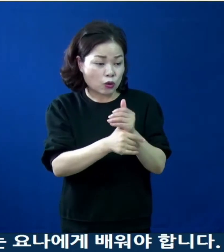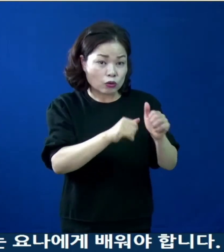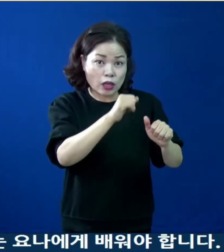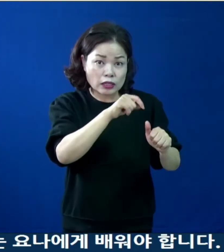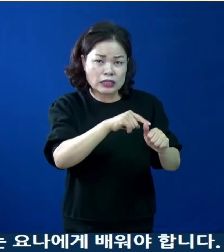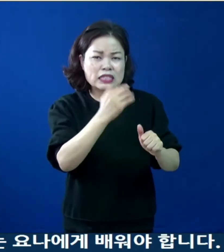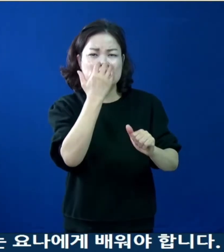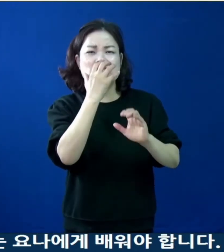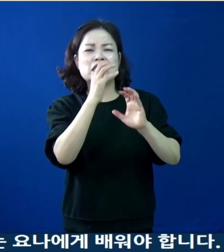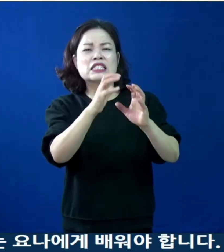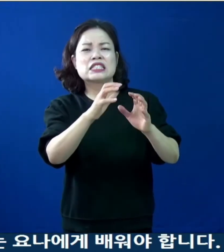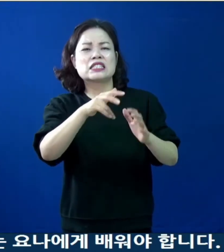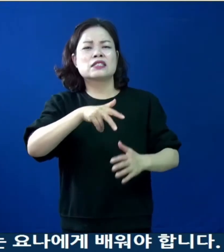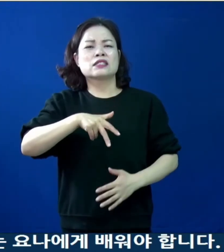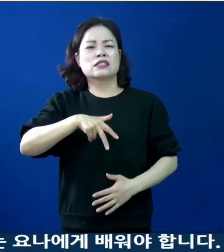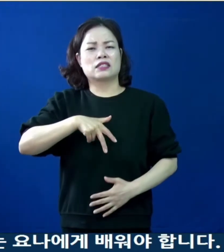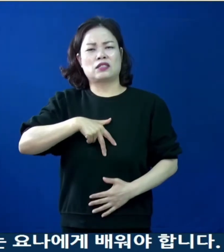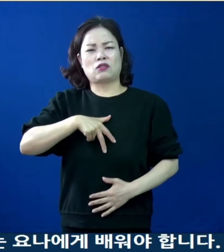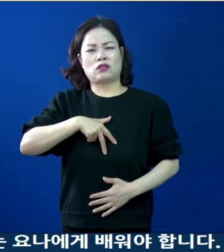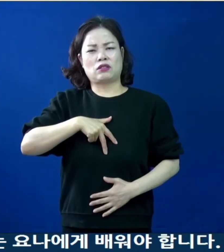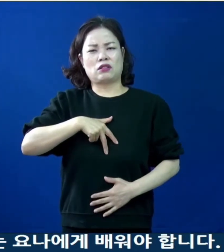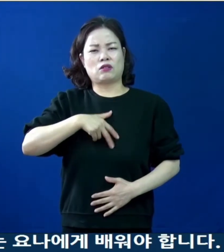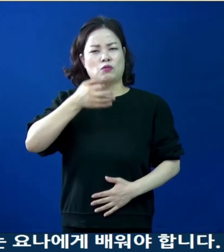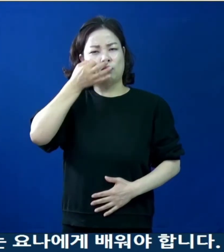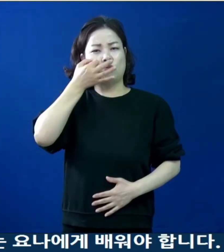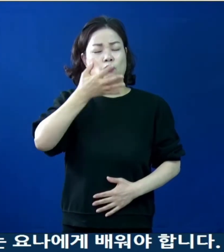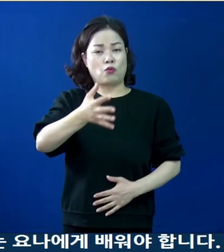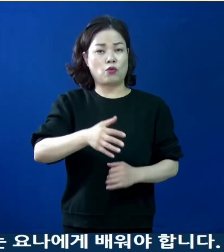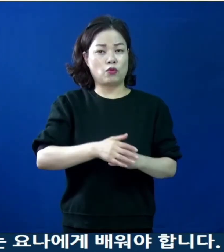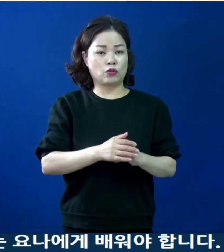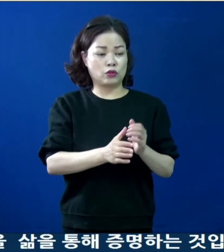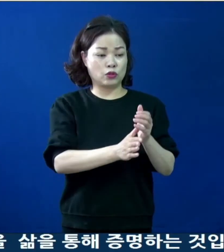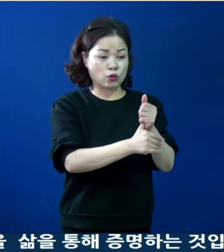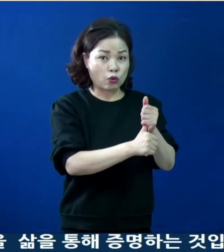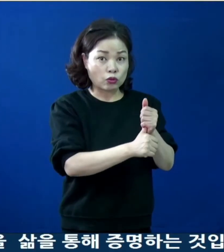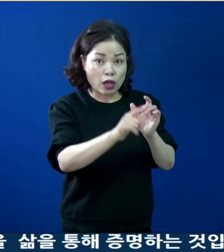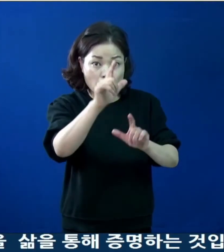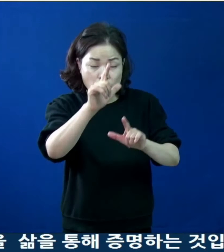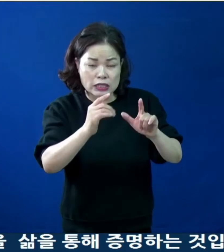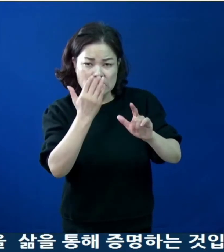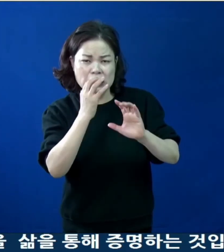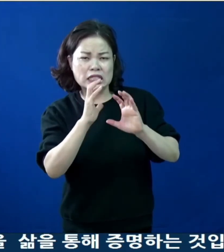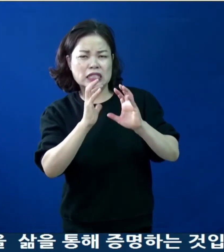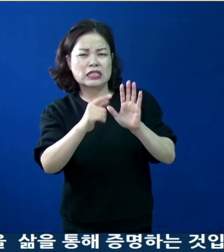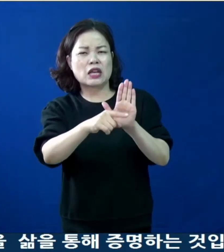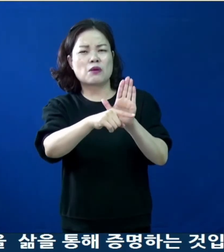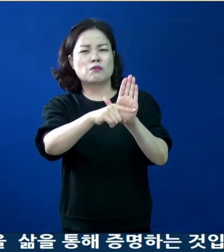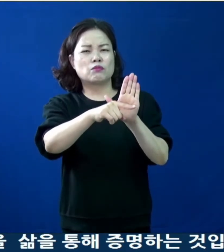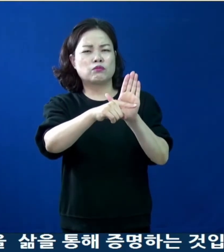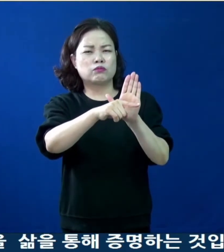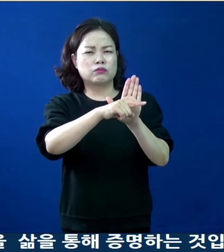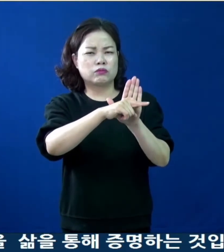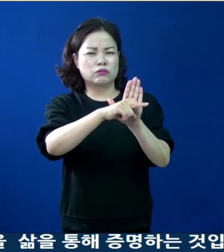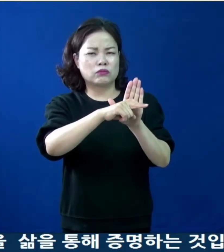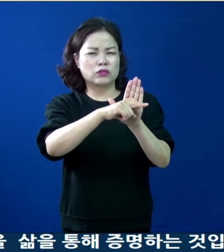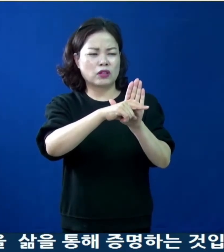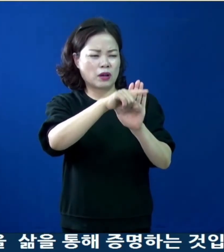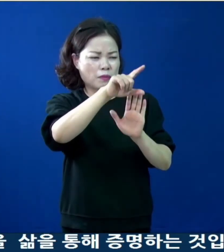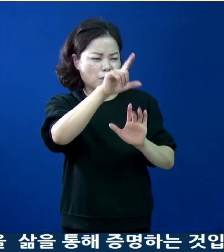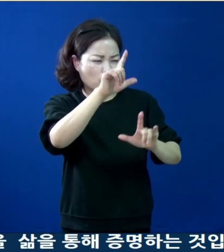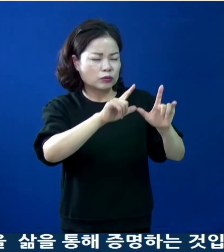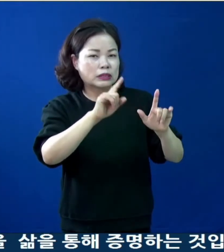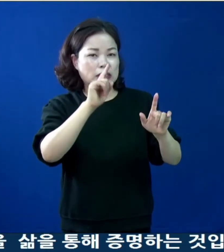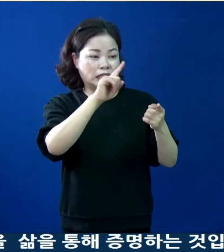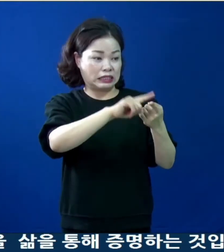이스라엘의 정체성을 보여주십니다. 요나의 모습은 이스라엘의 부정직한 모습 그대로를